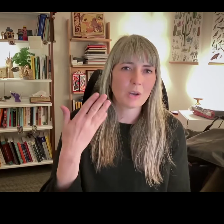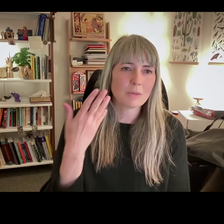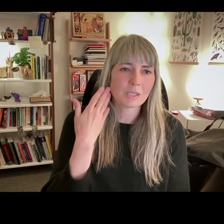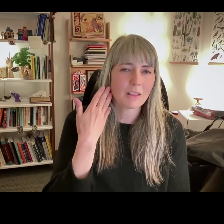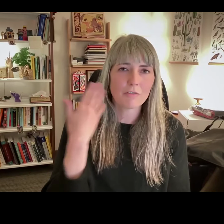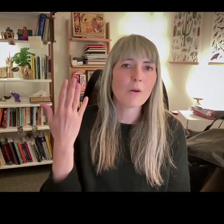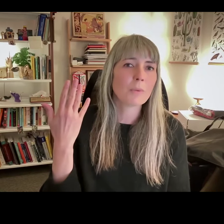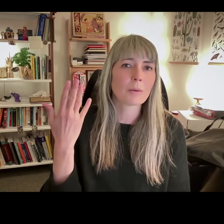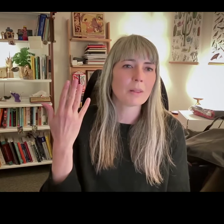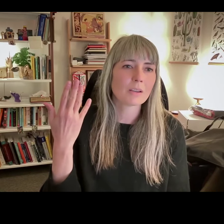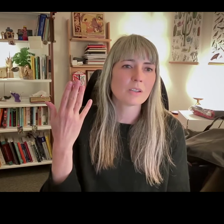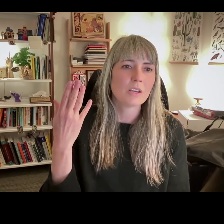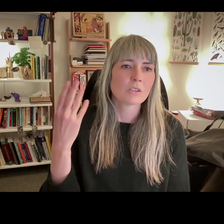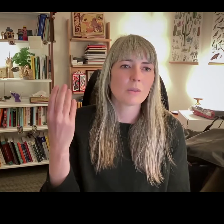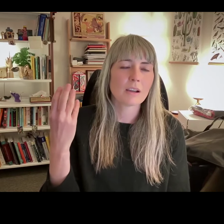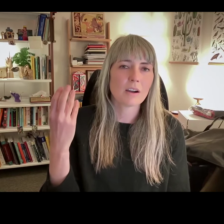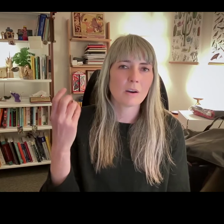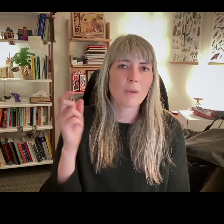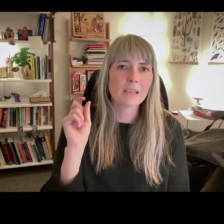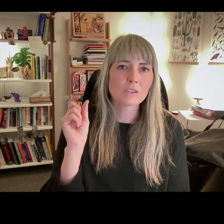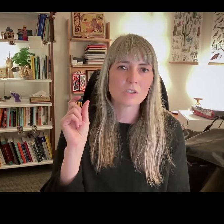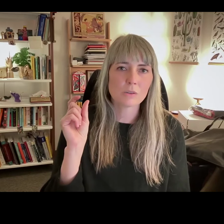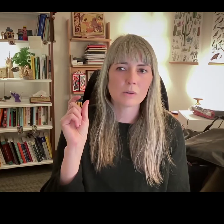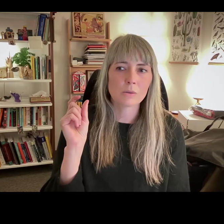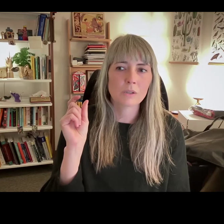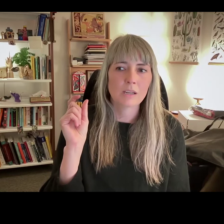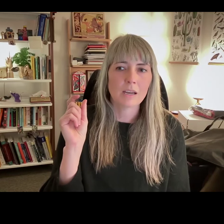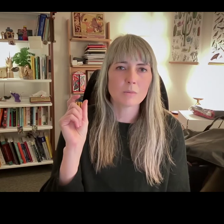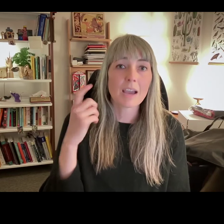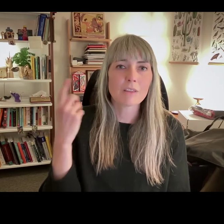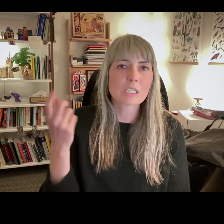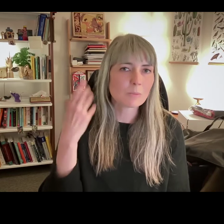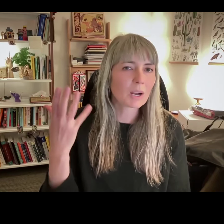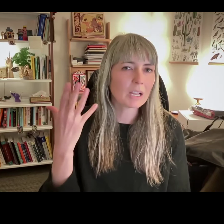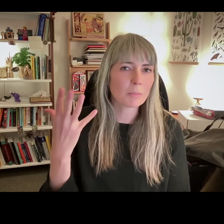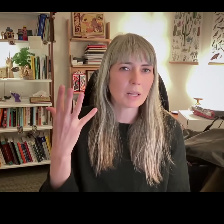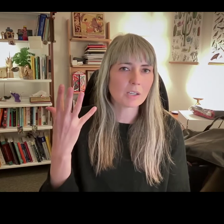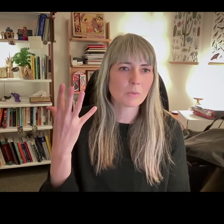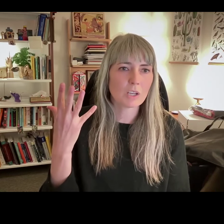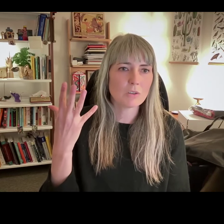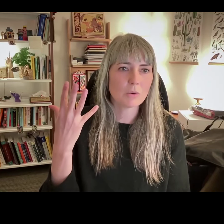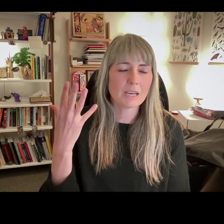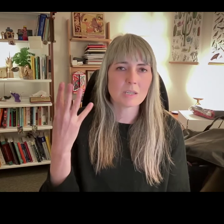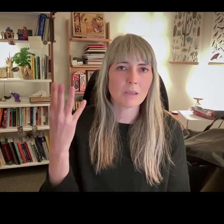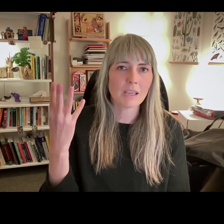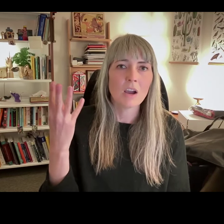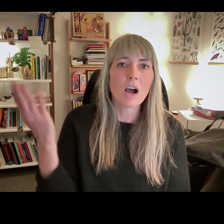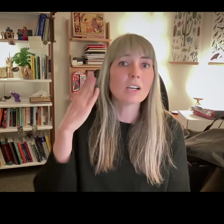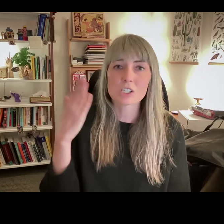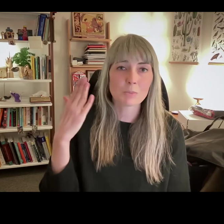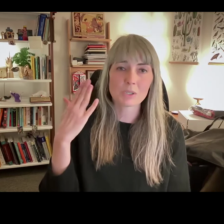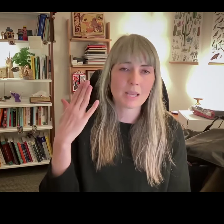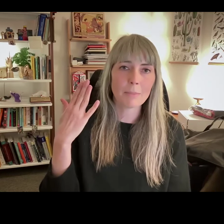10 los years puedes ago. We just prender had y the foam earplugs. apagar. So there are Ah, ways to existen have like smart formas earplugs where you de don't tener need to be